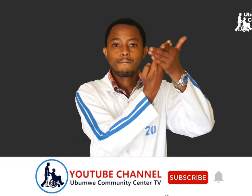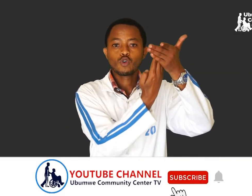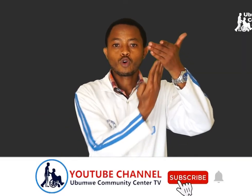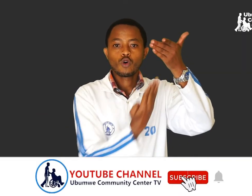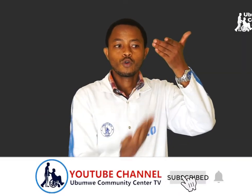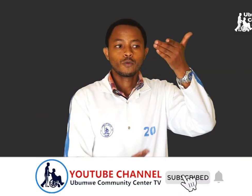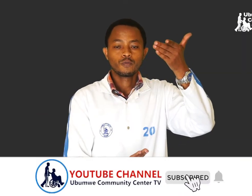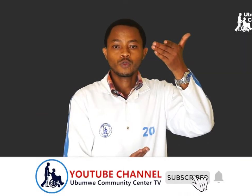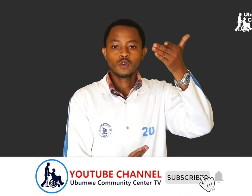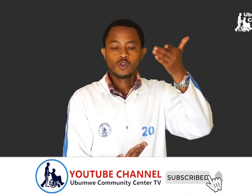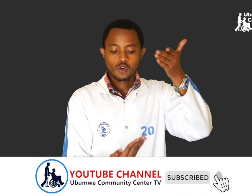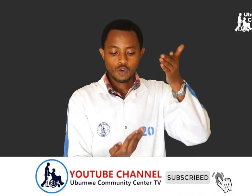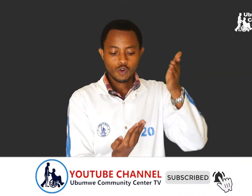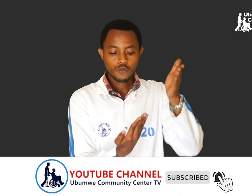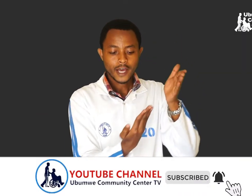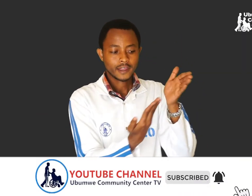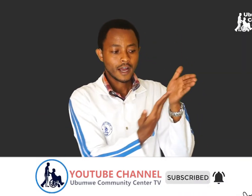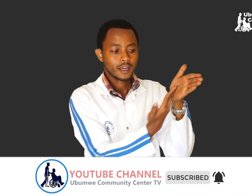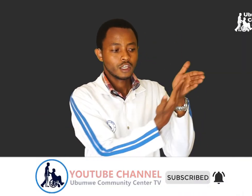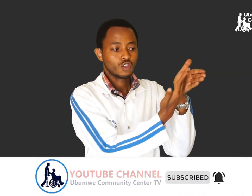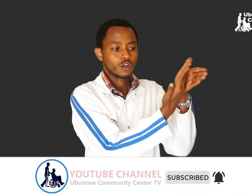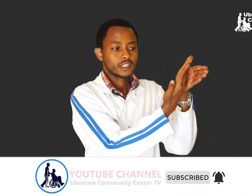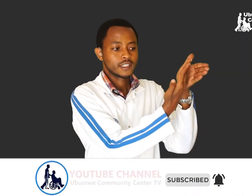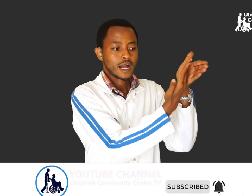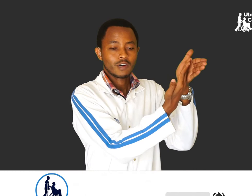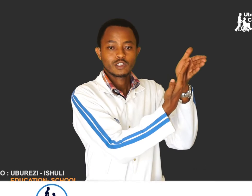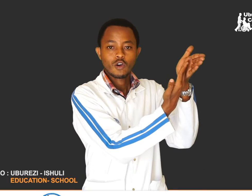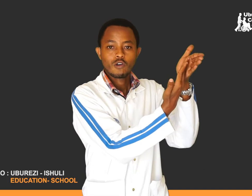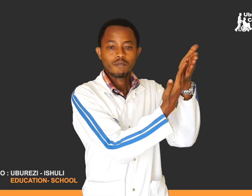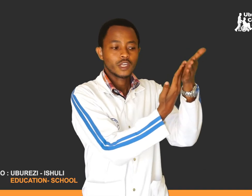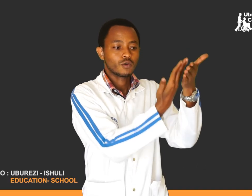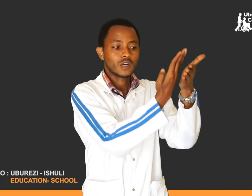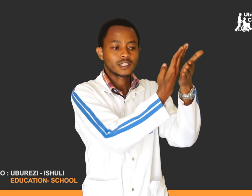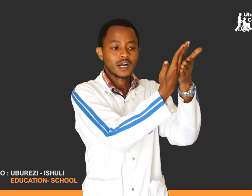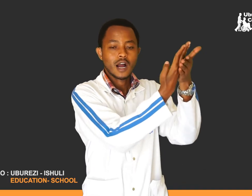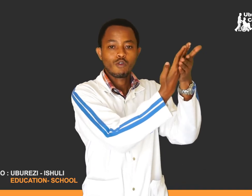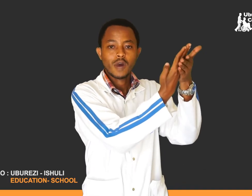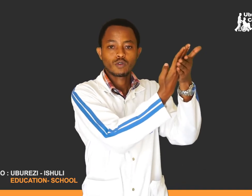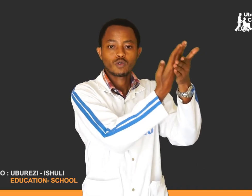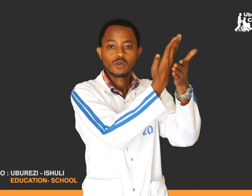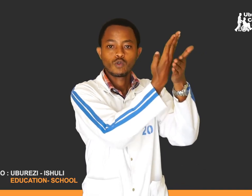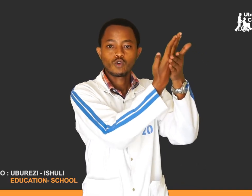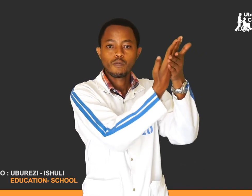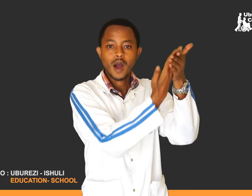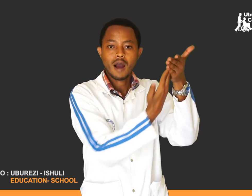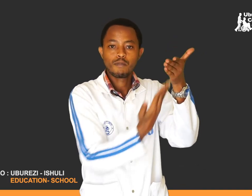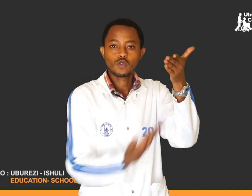urupapuro, ufata intoki zawe zombi ugasa nkaho umanura. Urupapuro